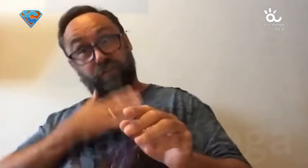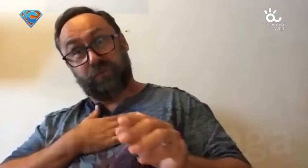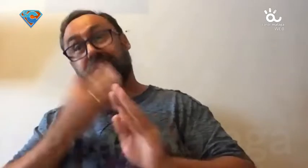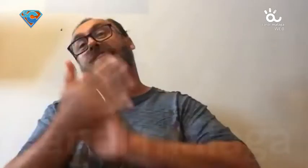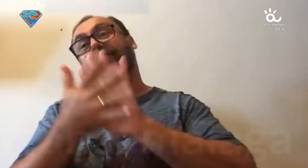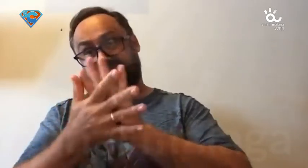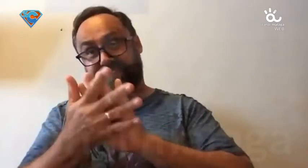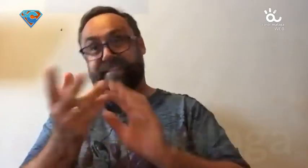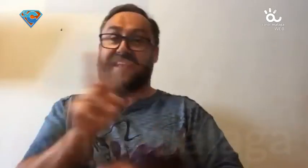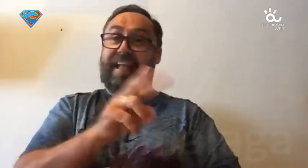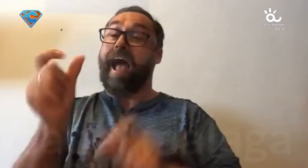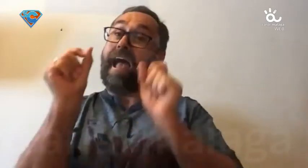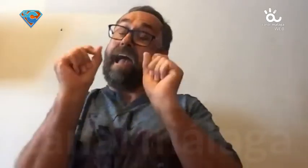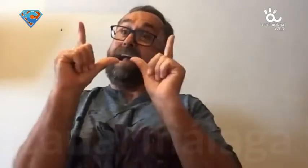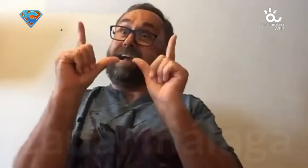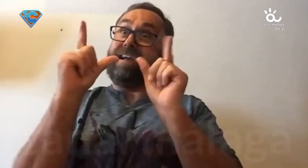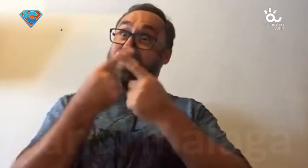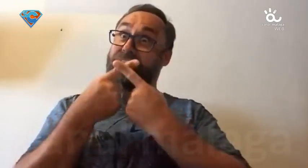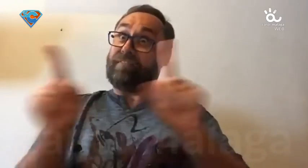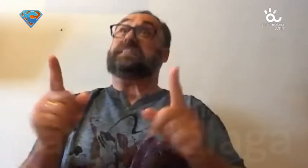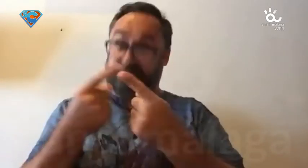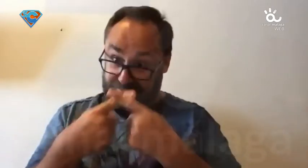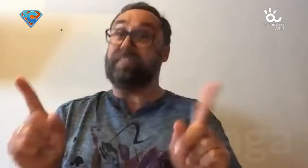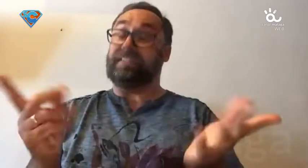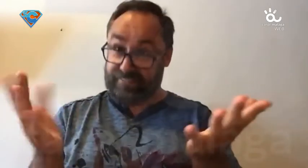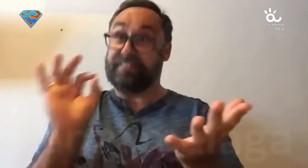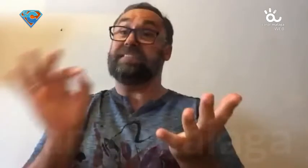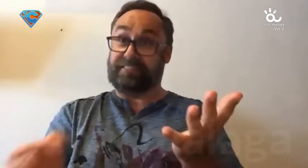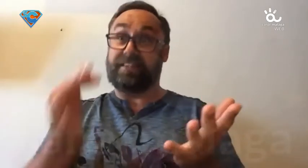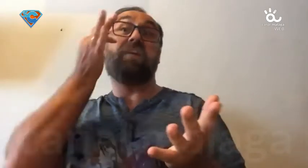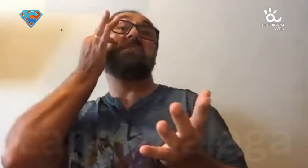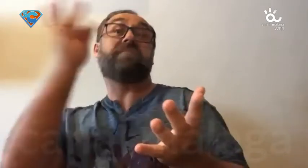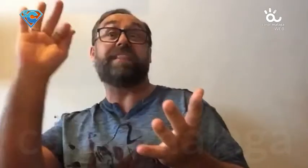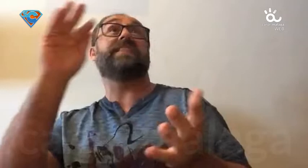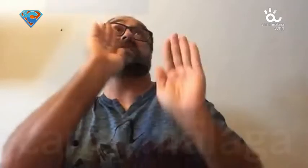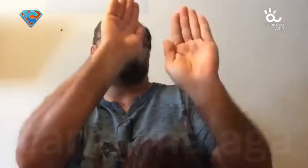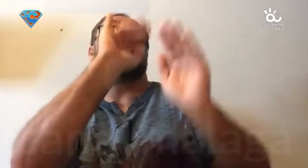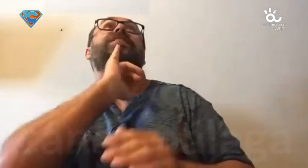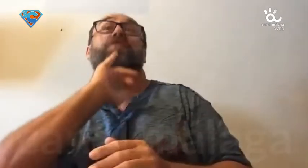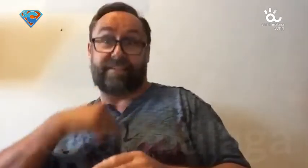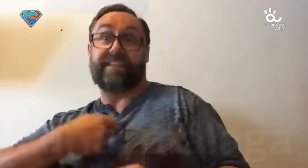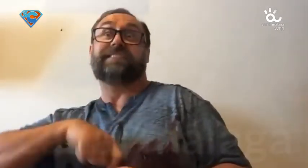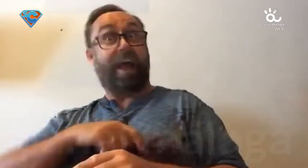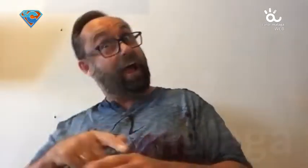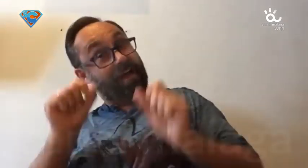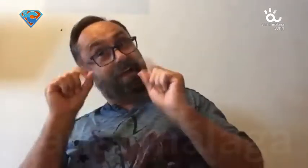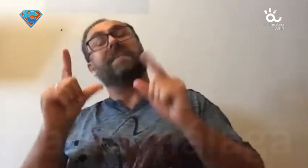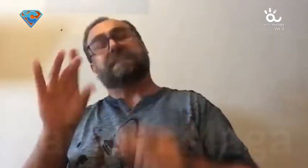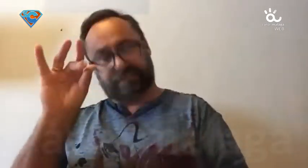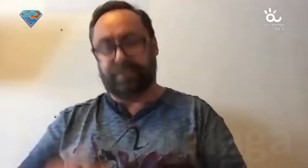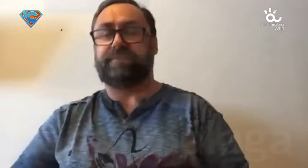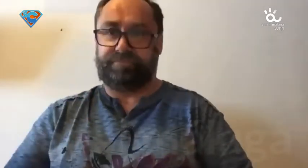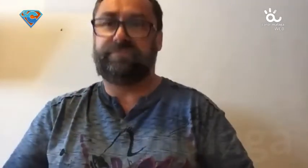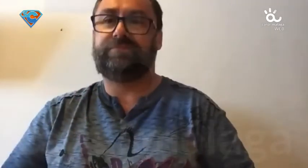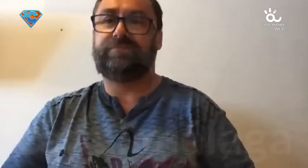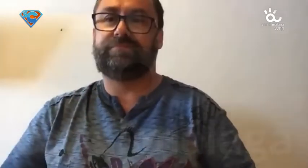de signos francesa, porque se está hablando en francés. Entonces yo también me estoy dando cuenta que hay una diferencia y él se